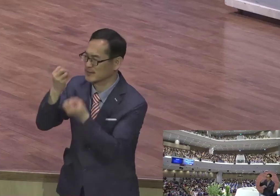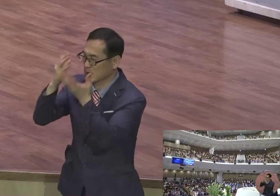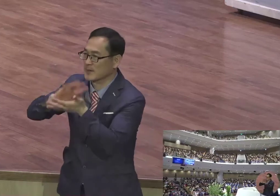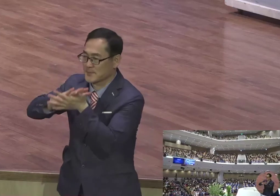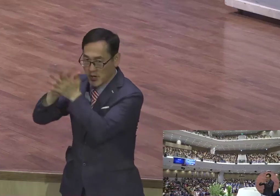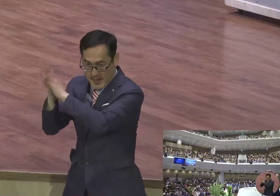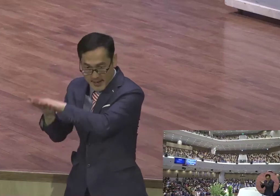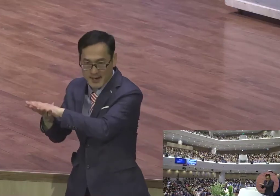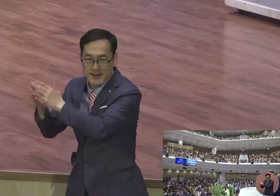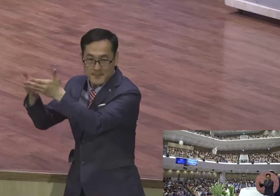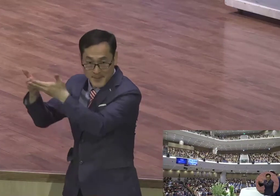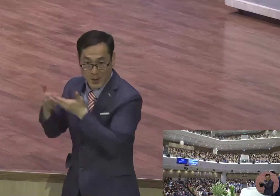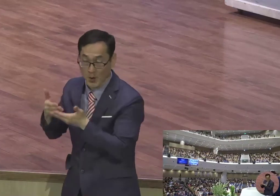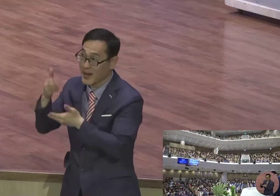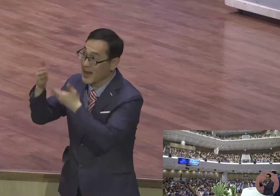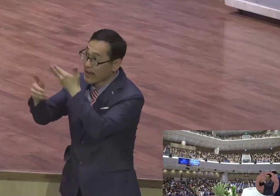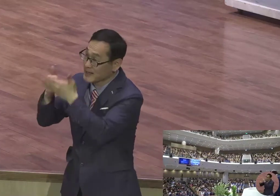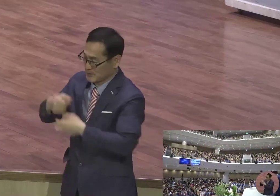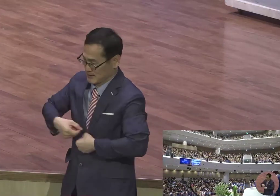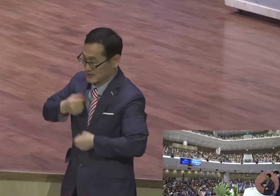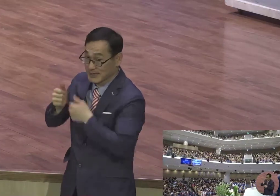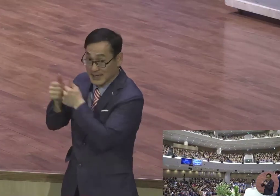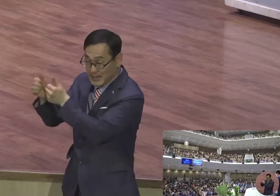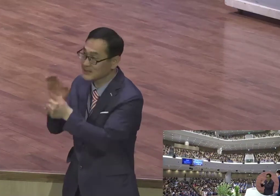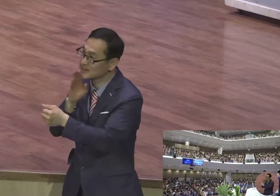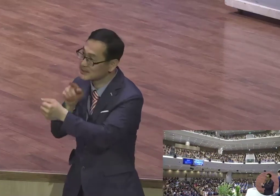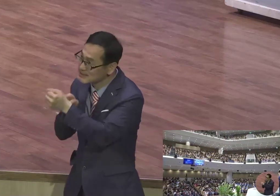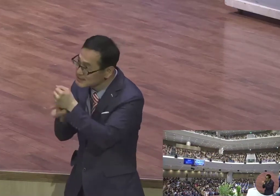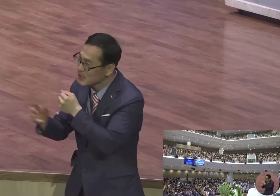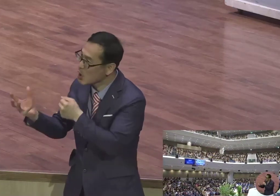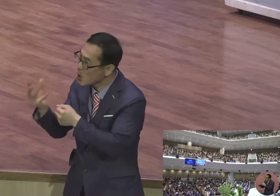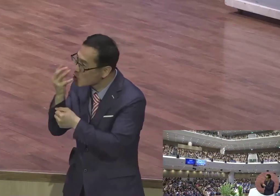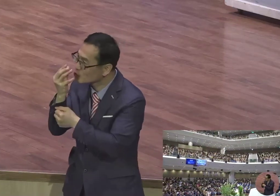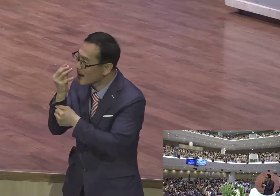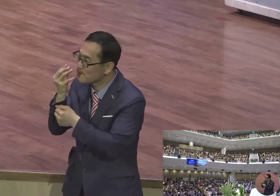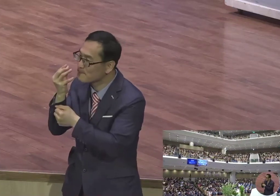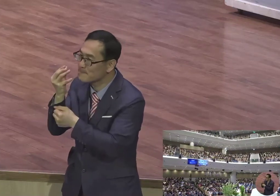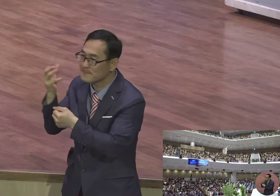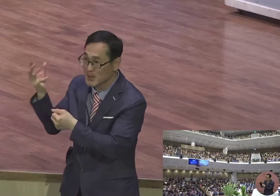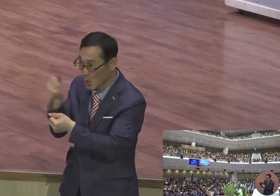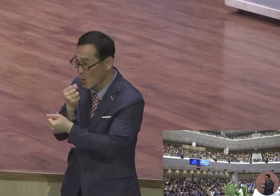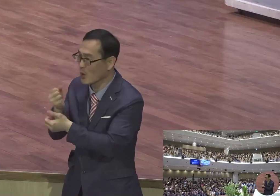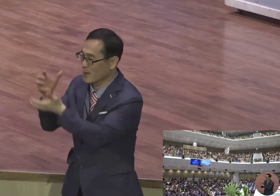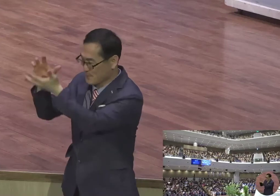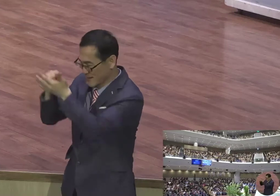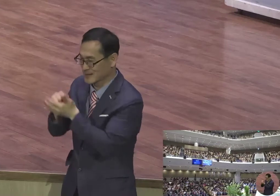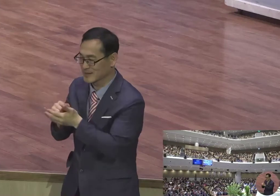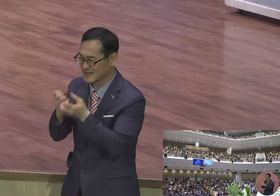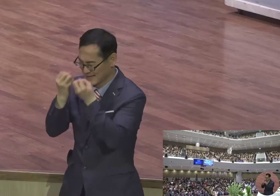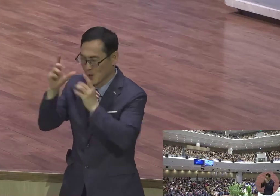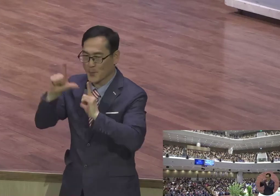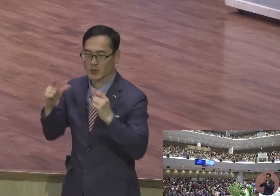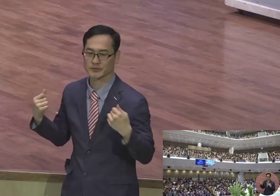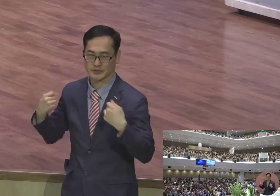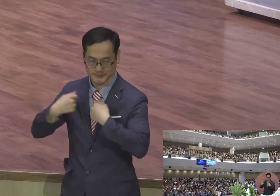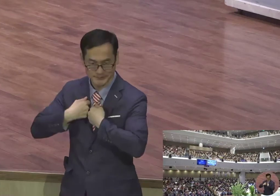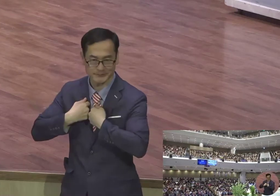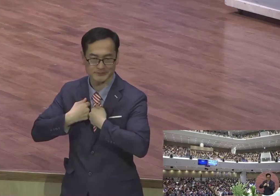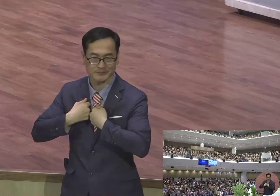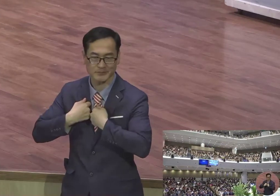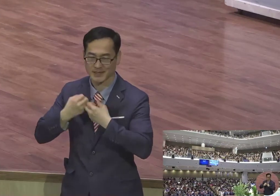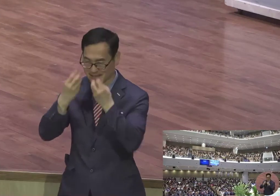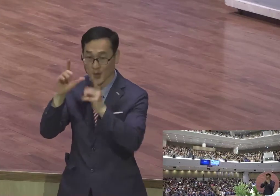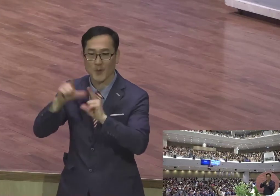하나님의 의리를 따라 진리와 거룩함으로 지어시받은 새 사람을 입어라 예수